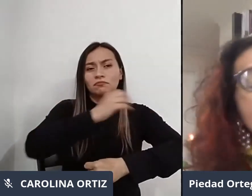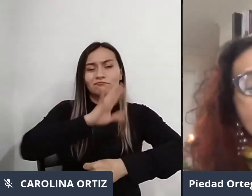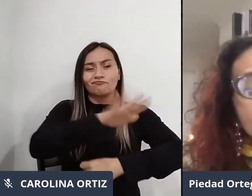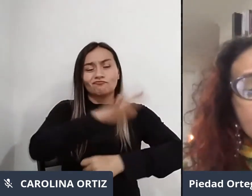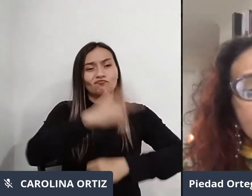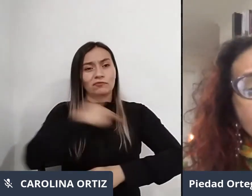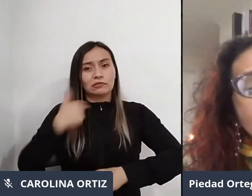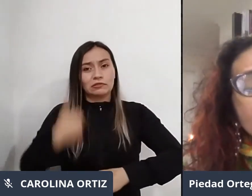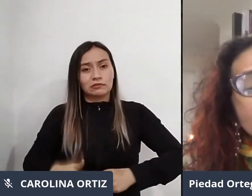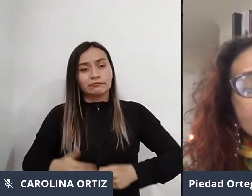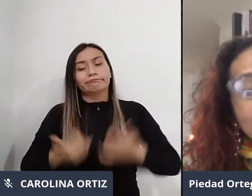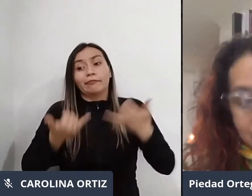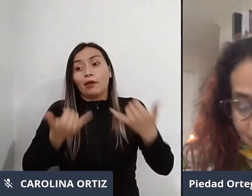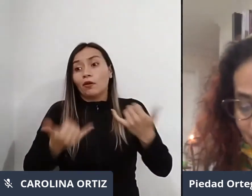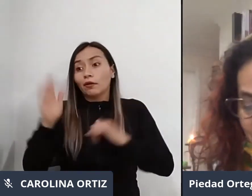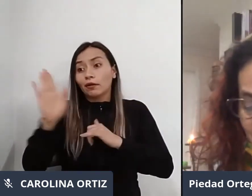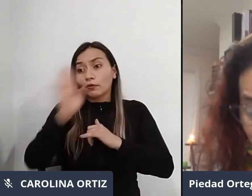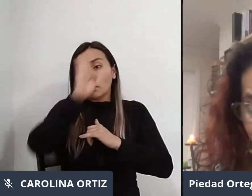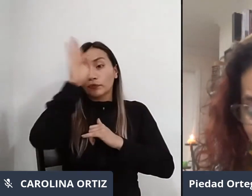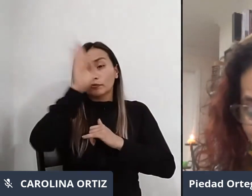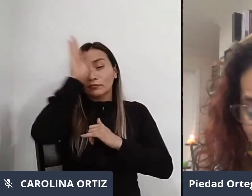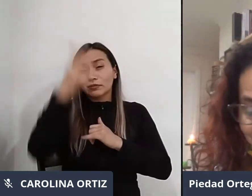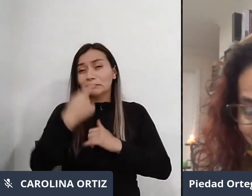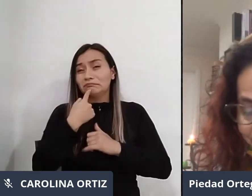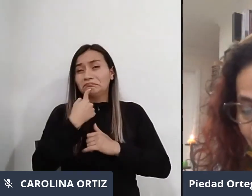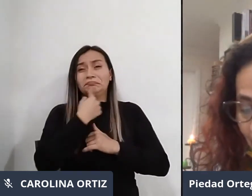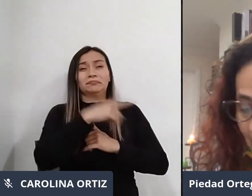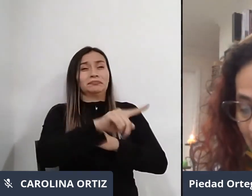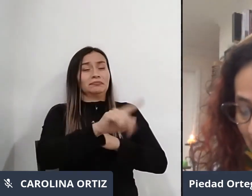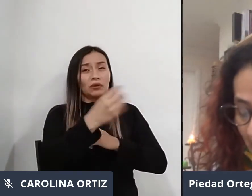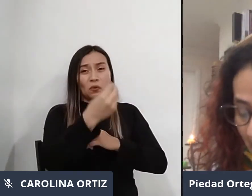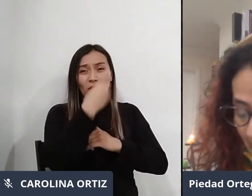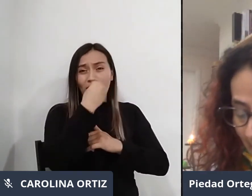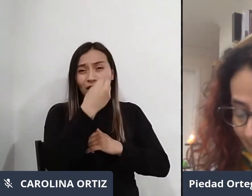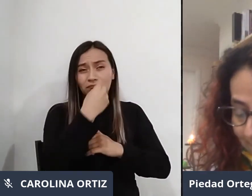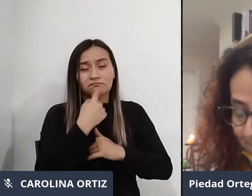hoy la tenemos tan cerquita.